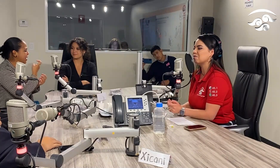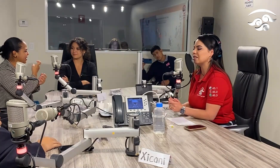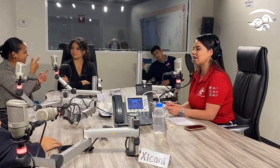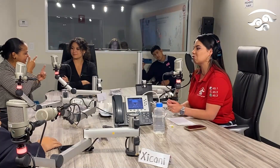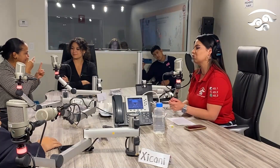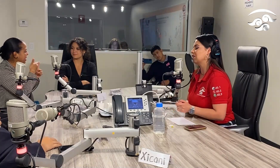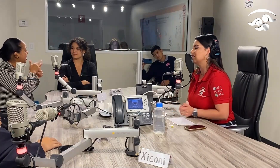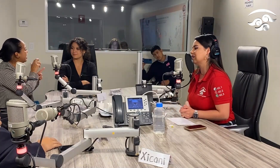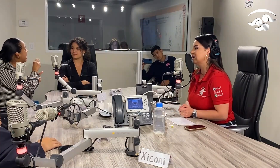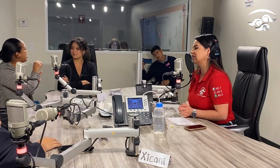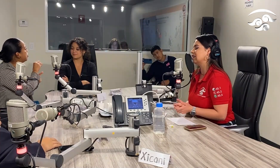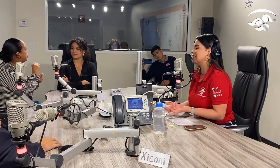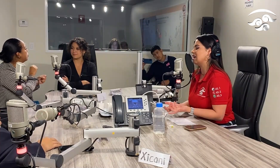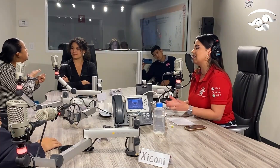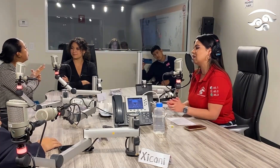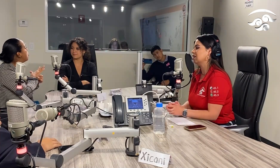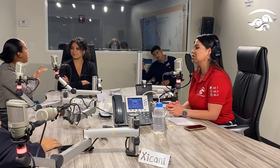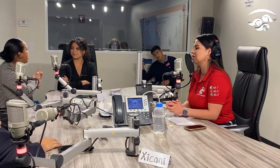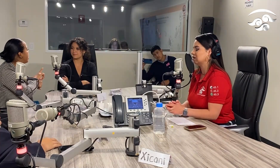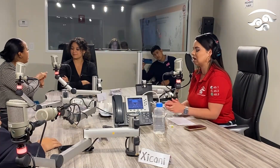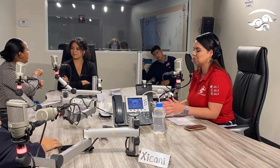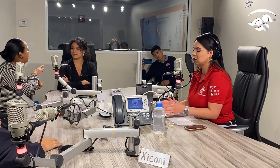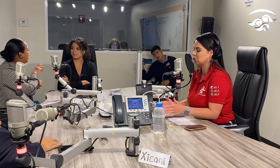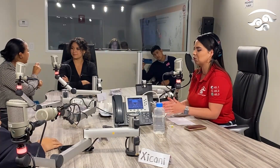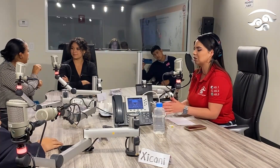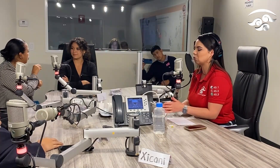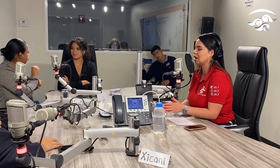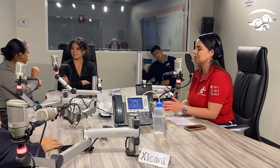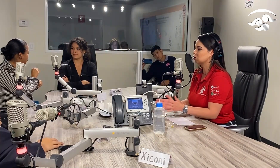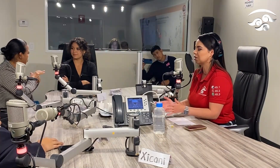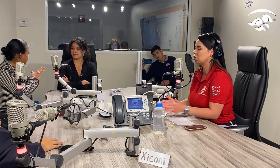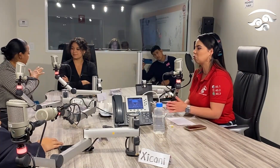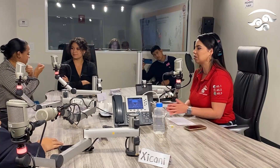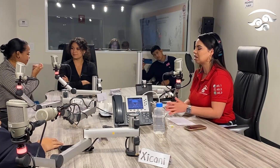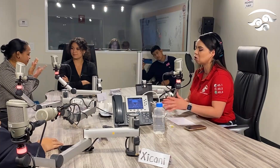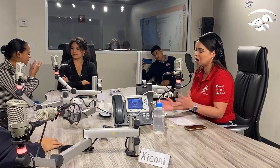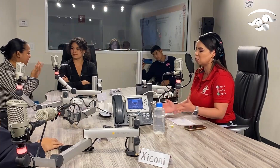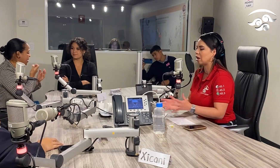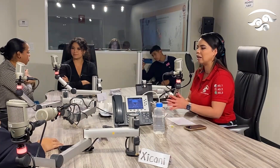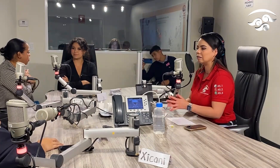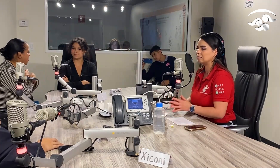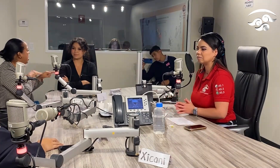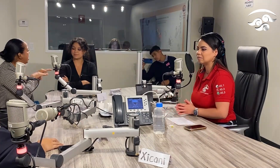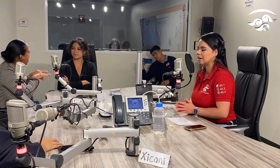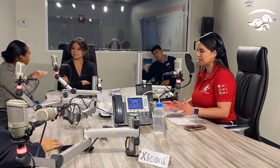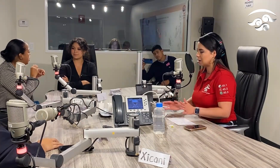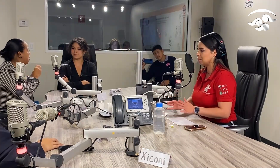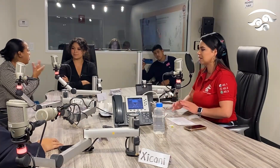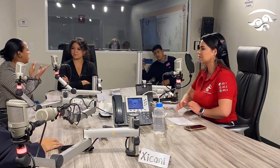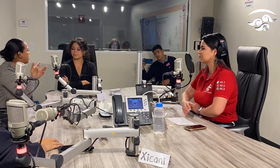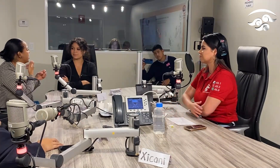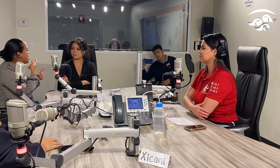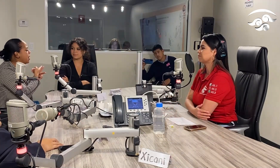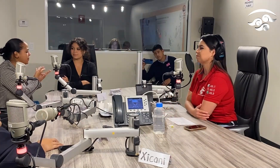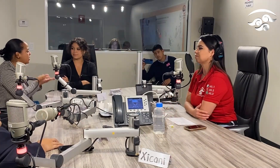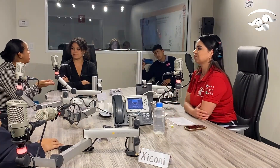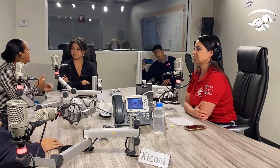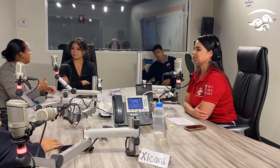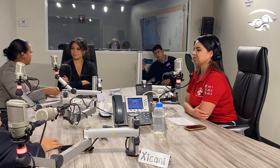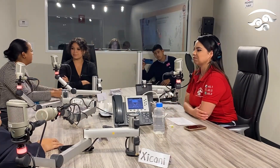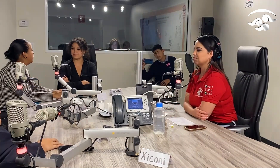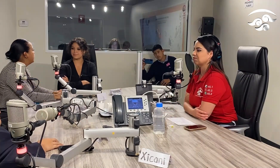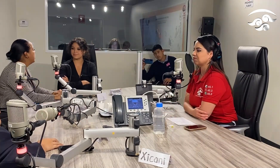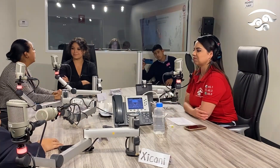se han enfrentado ustedes en el día a día, en el ámbito escolar, si nos quieren comentar, o laboral? El que quiera empezar.